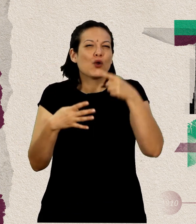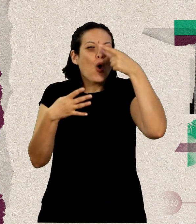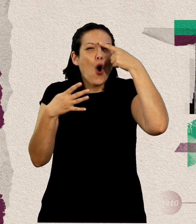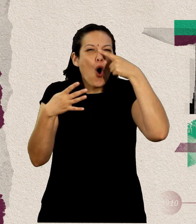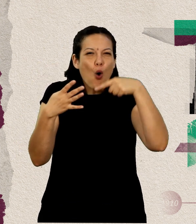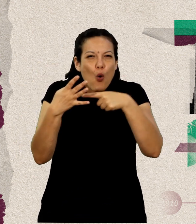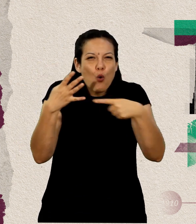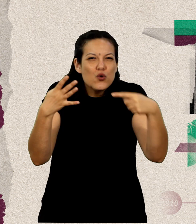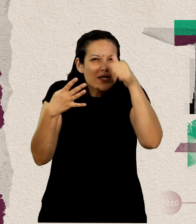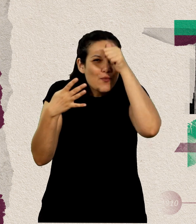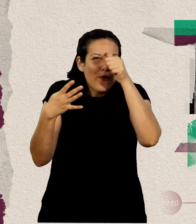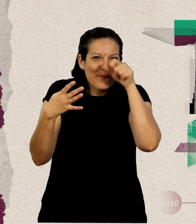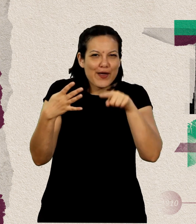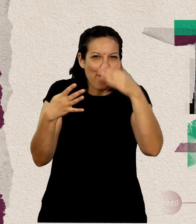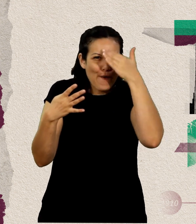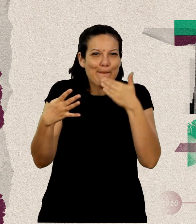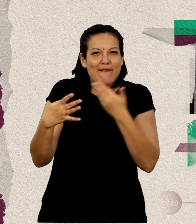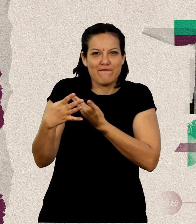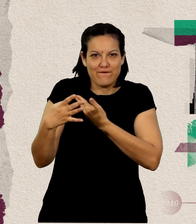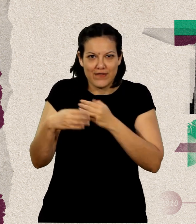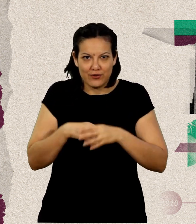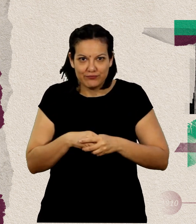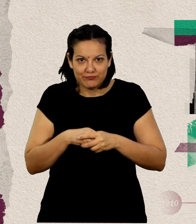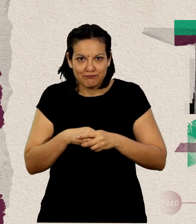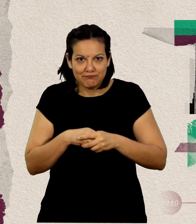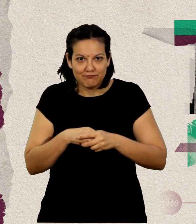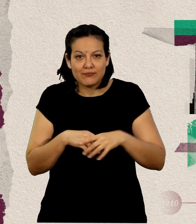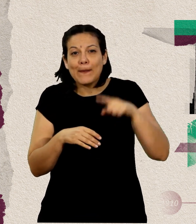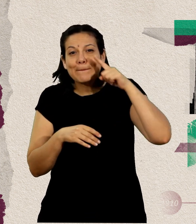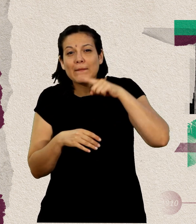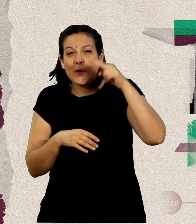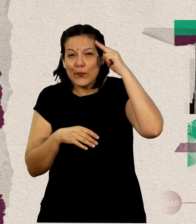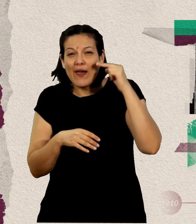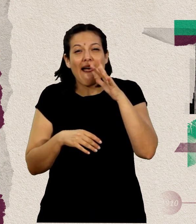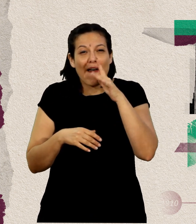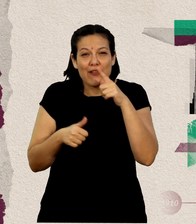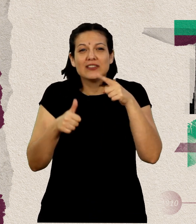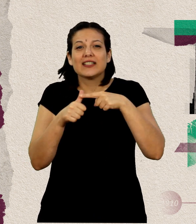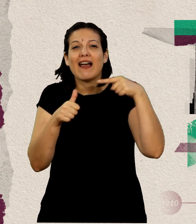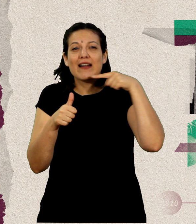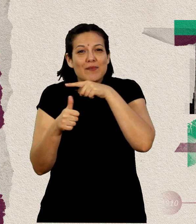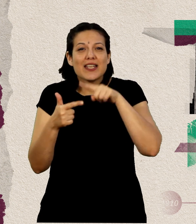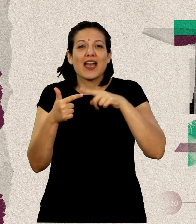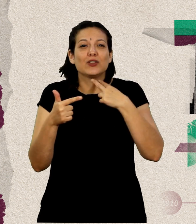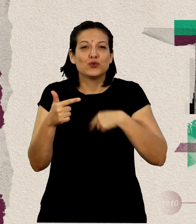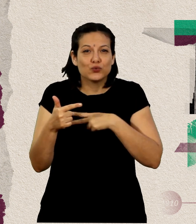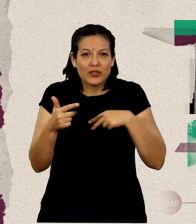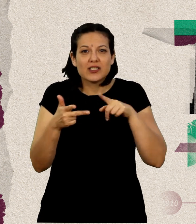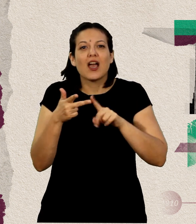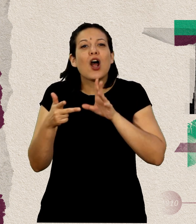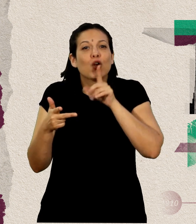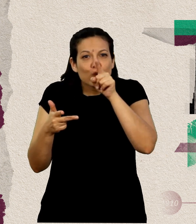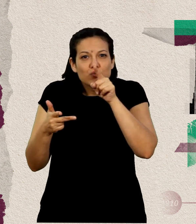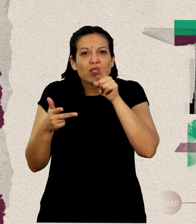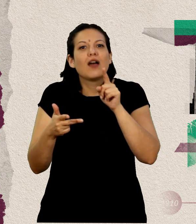domingo de ese febrero. En 1914, en Alemania, Suecia y Rusia, se